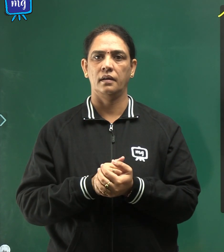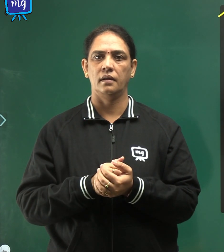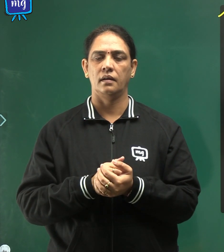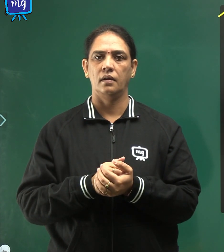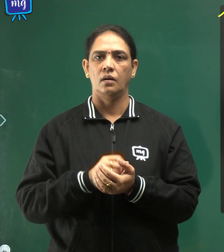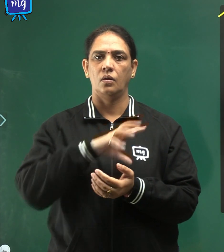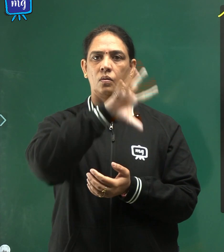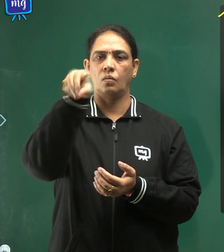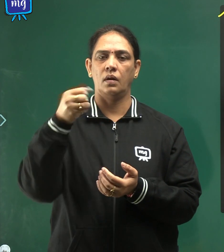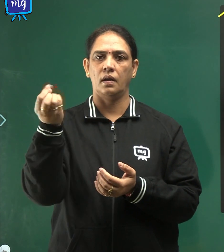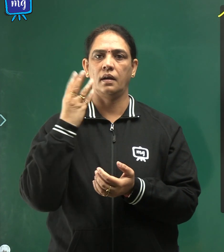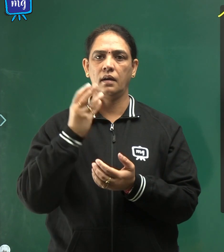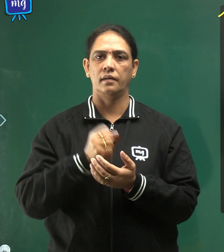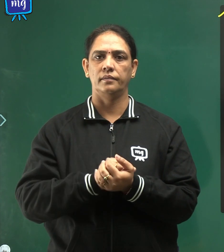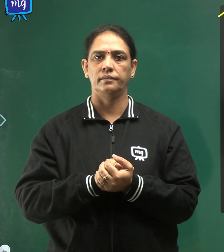कुल अंक